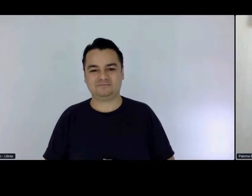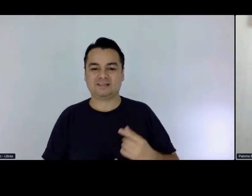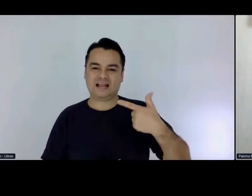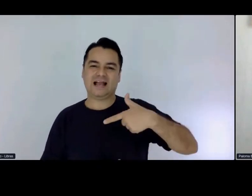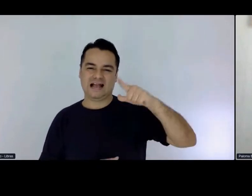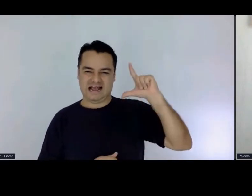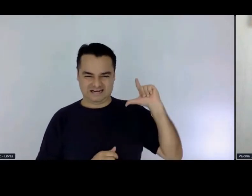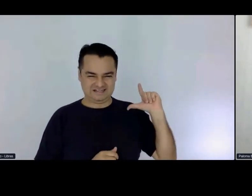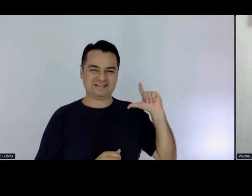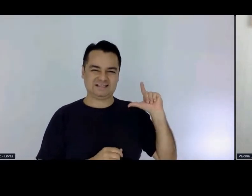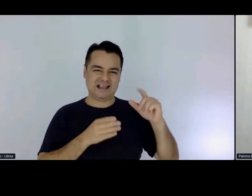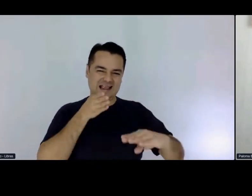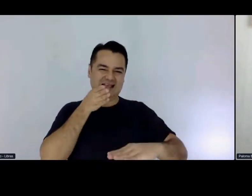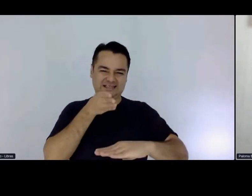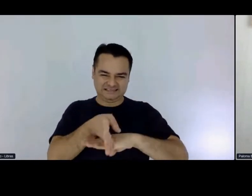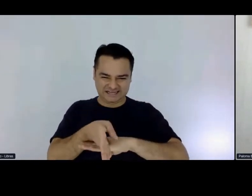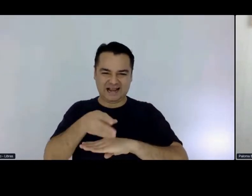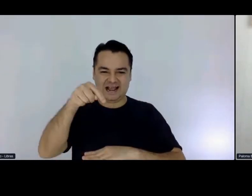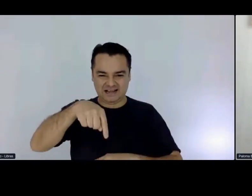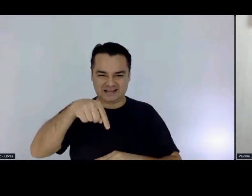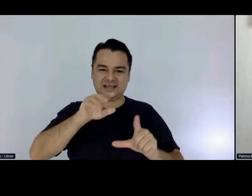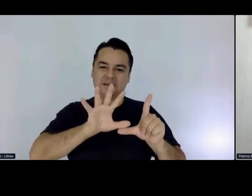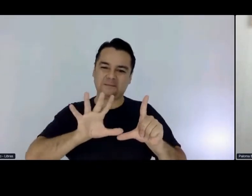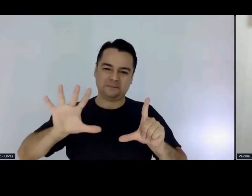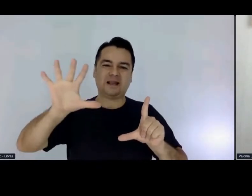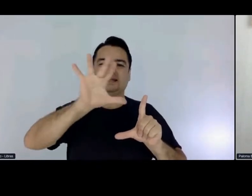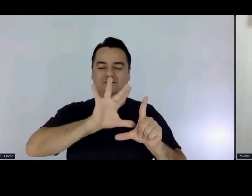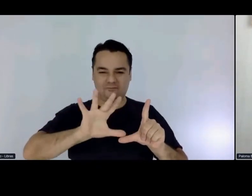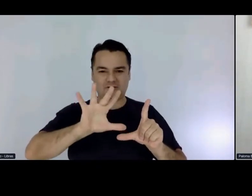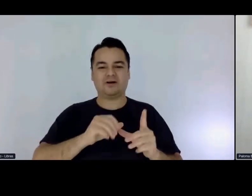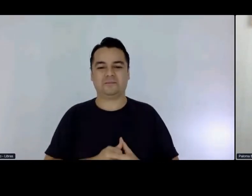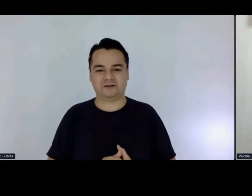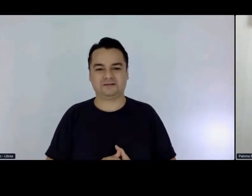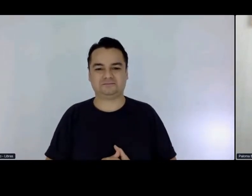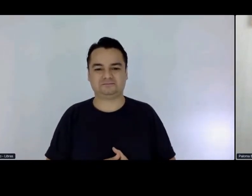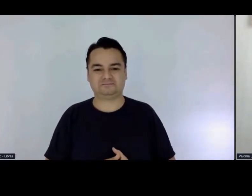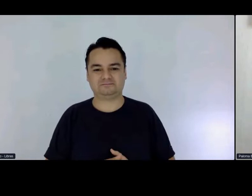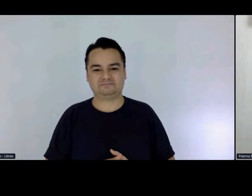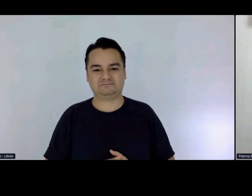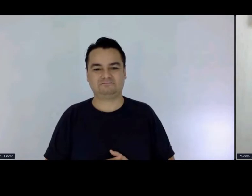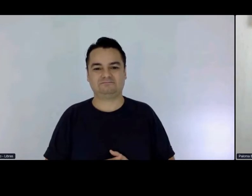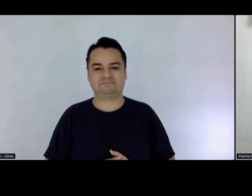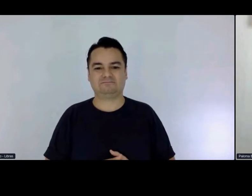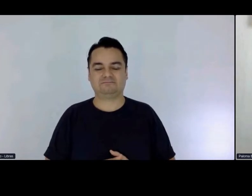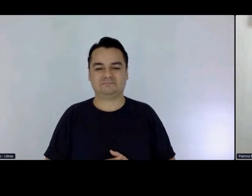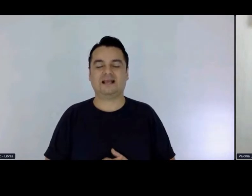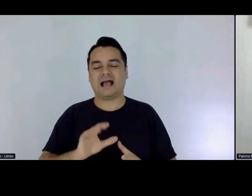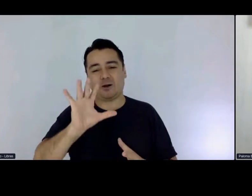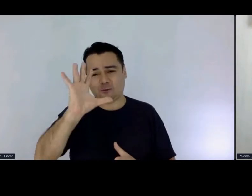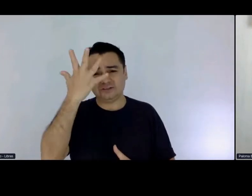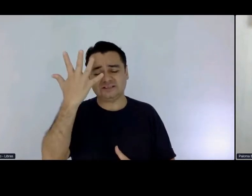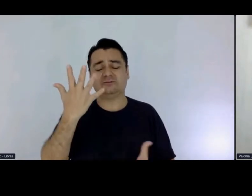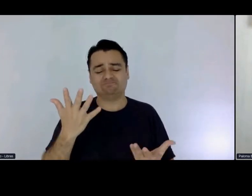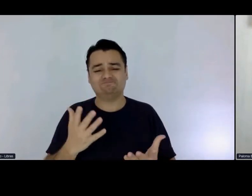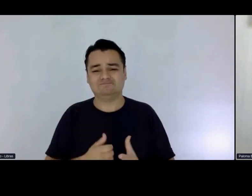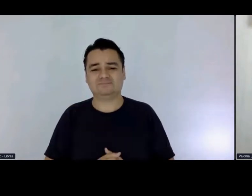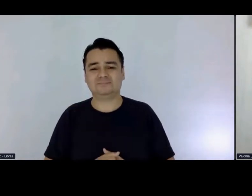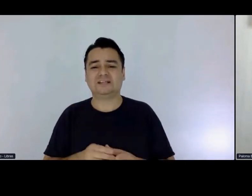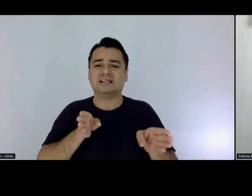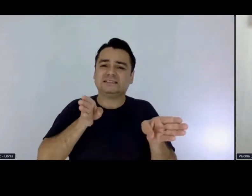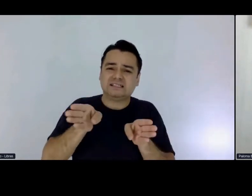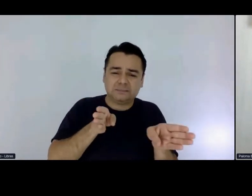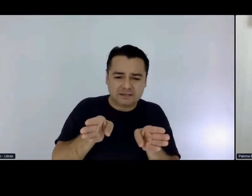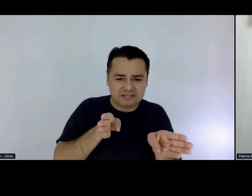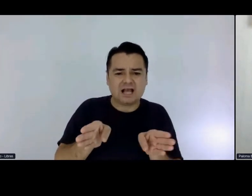antes, né, de entrar aqui na plataforma sobre a questão de